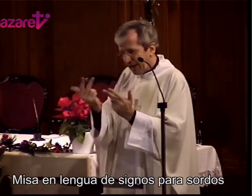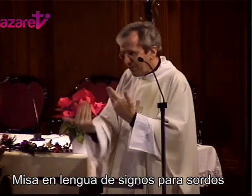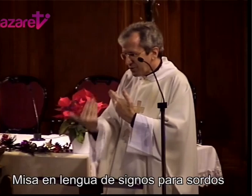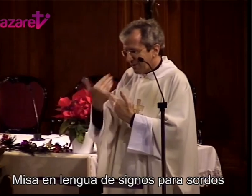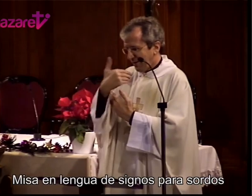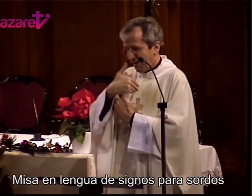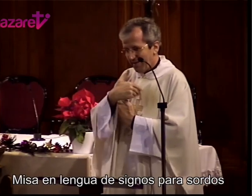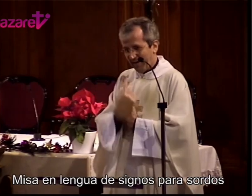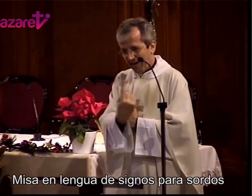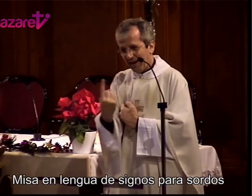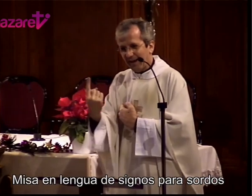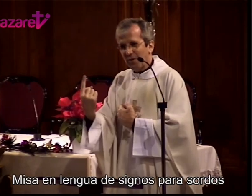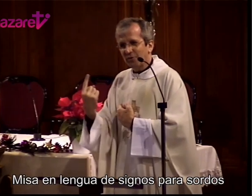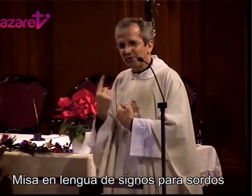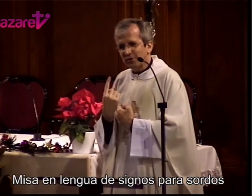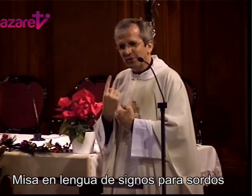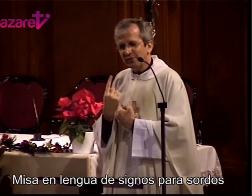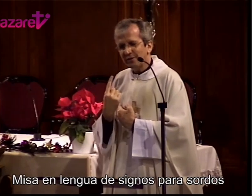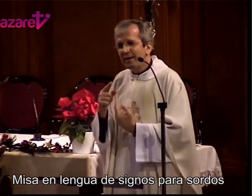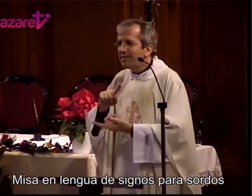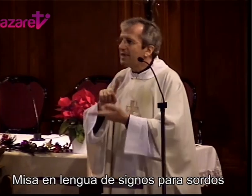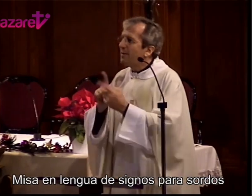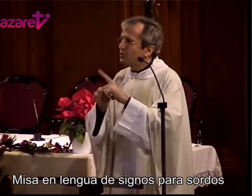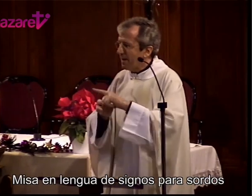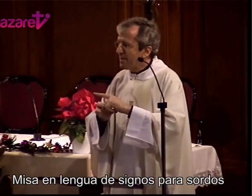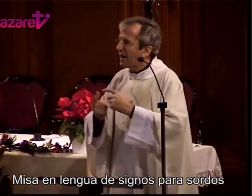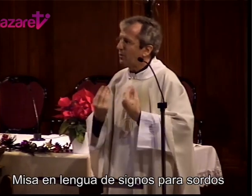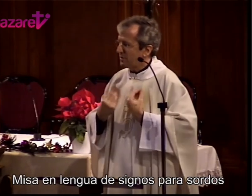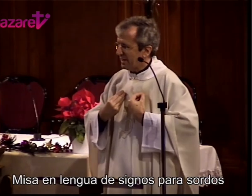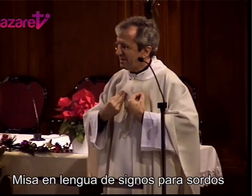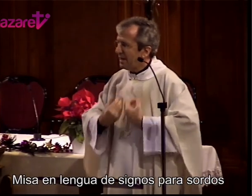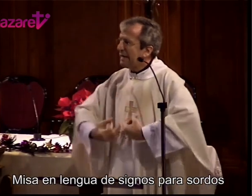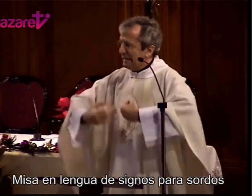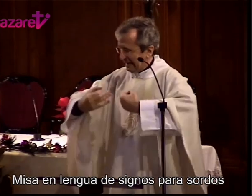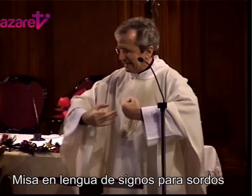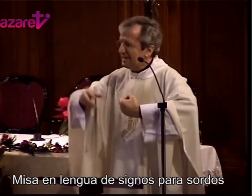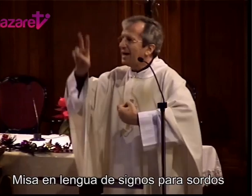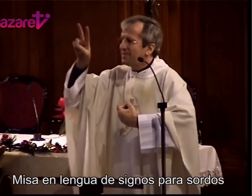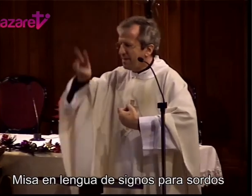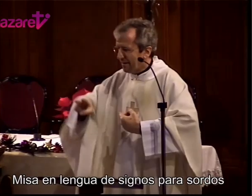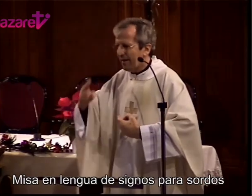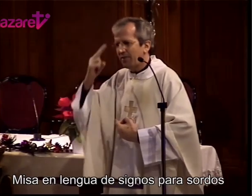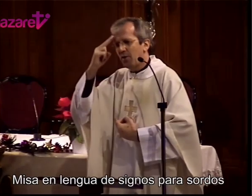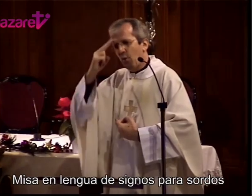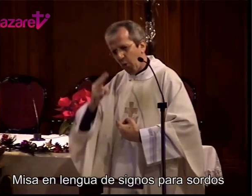dejamos que entre en cada uno de nosotros, debemos cambiar nuestra vida, que sea de verdad